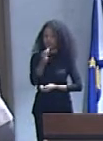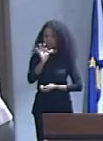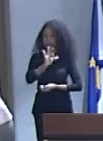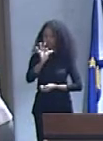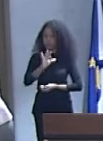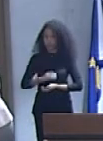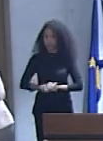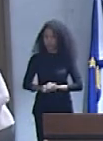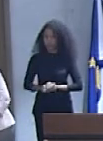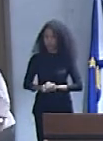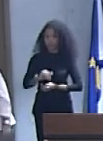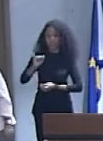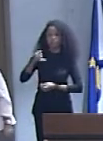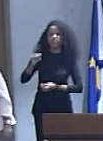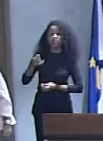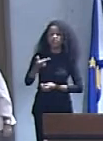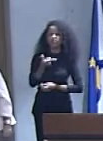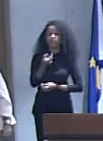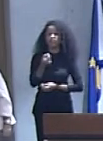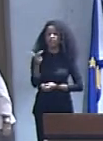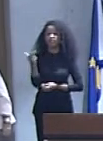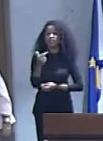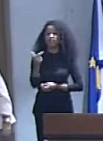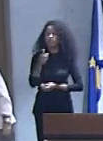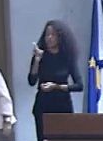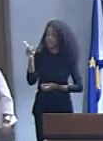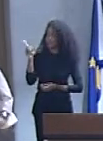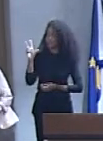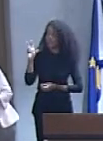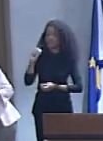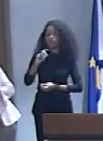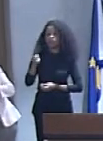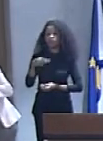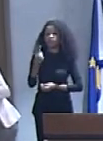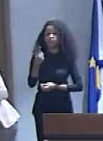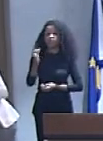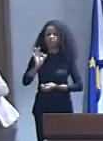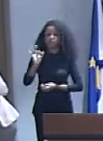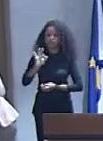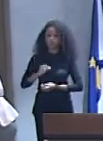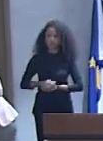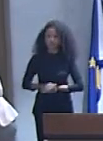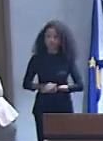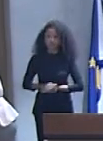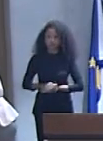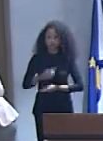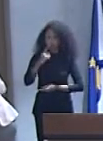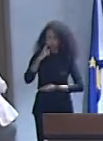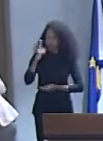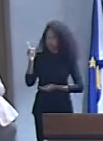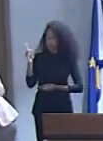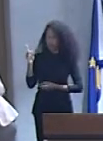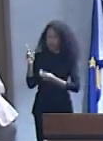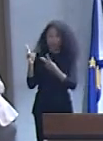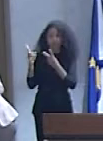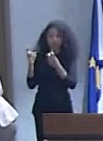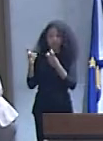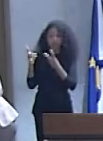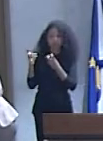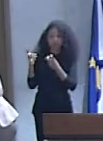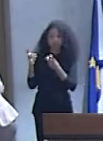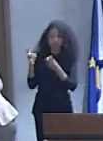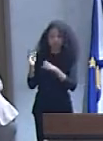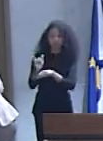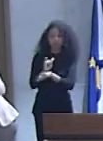50,6%. Janeiro de 2022, 50,1%. Vocês percebem que as medidas do